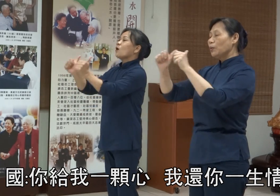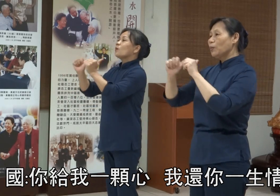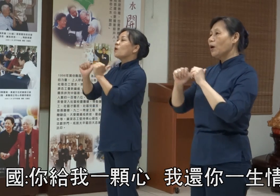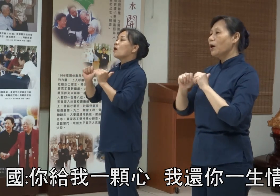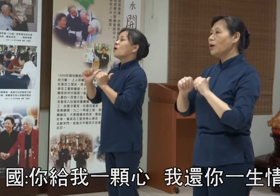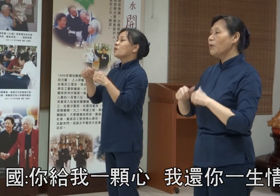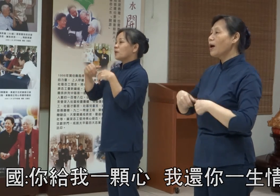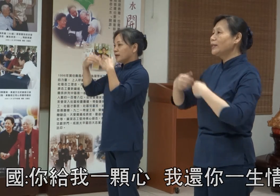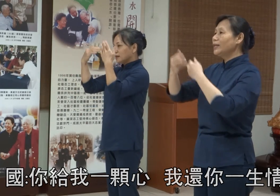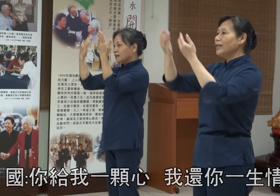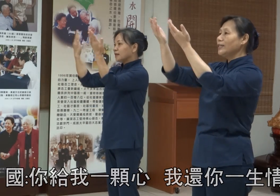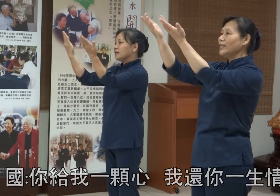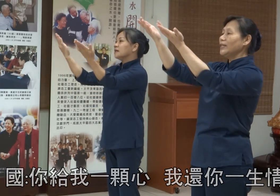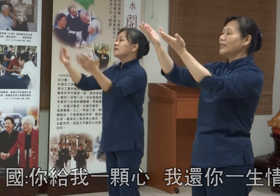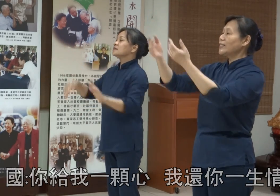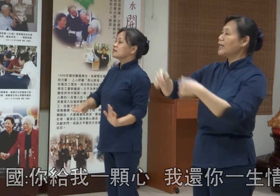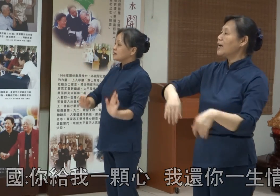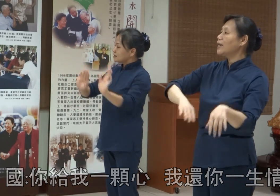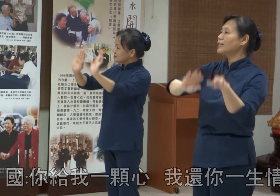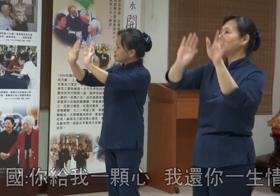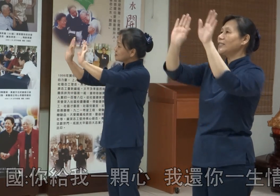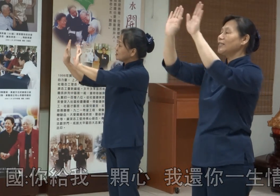心，我还你一生